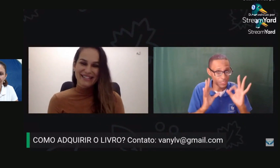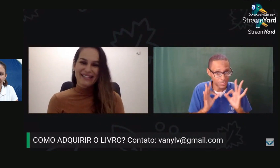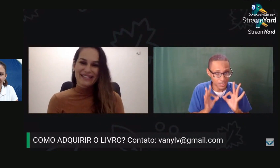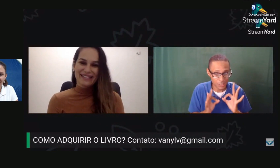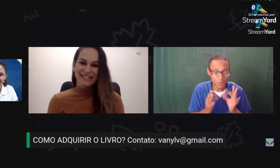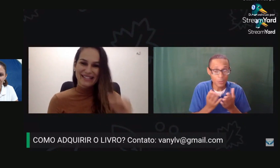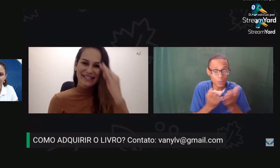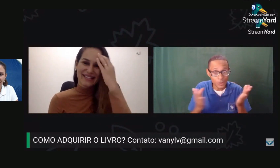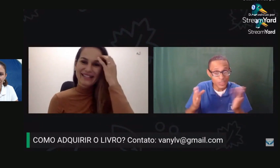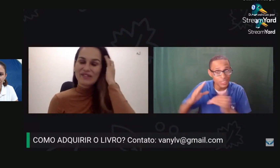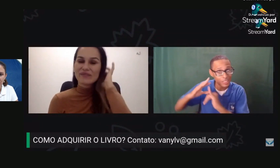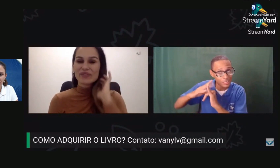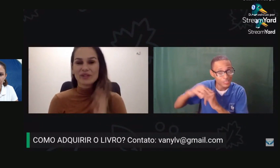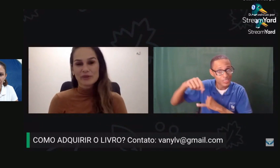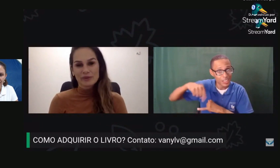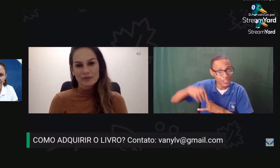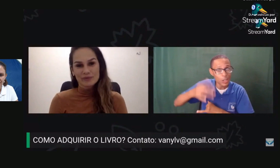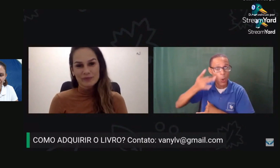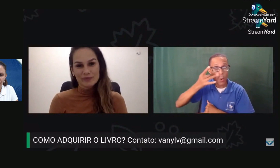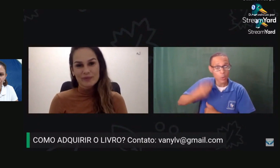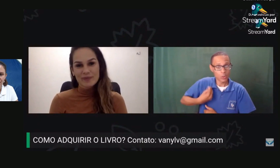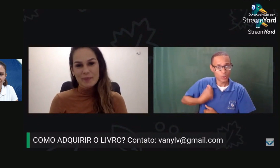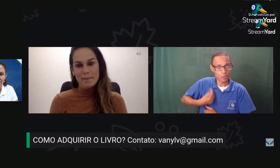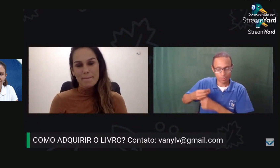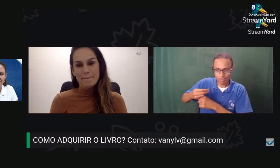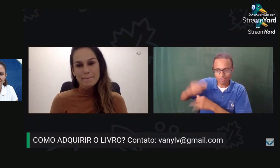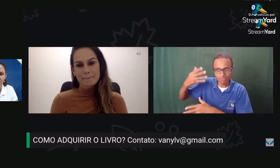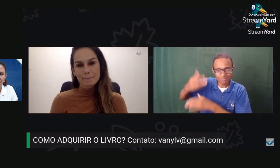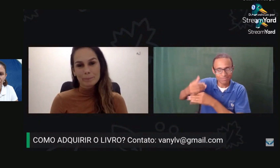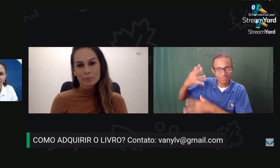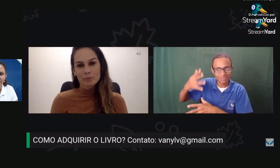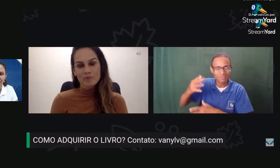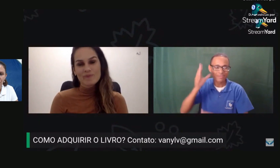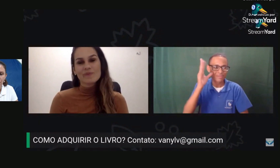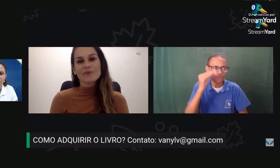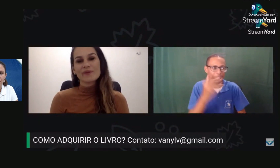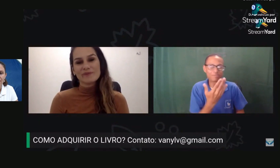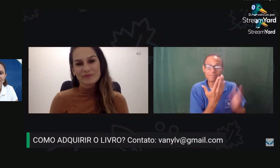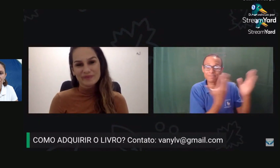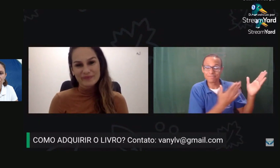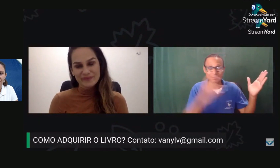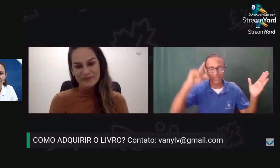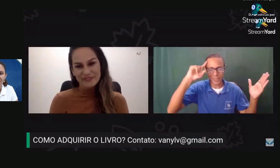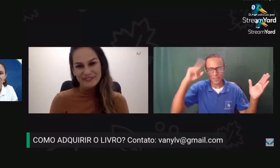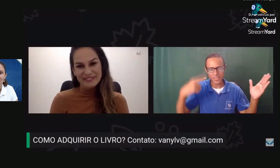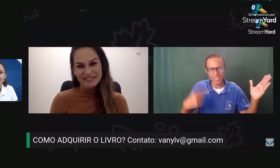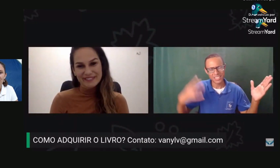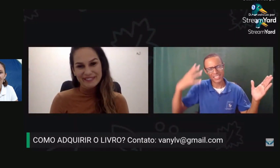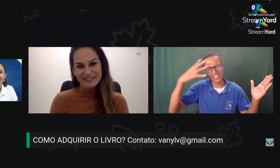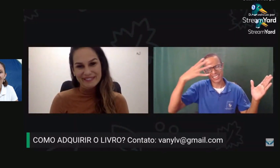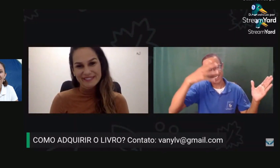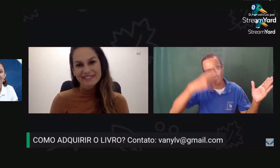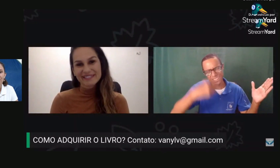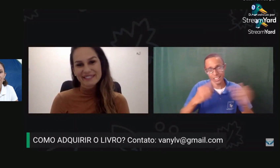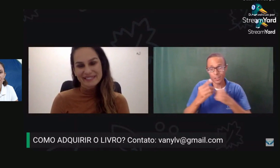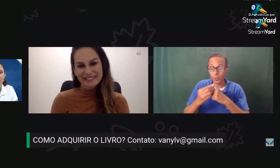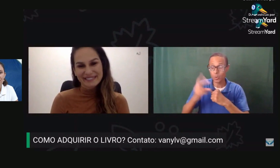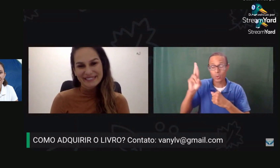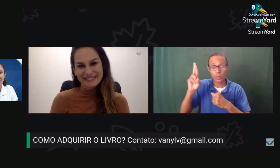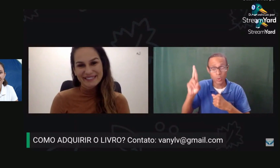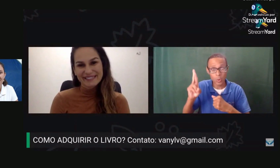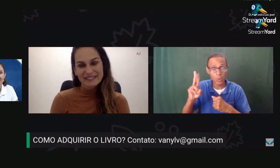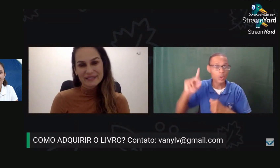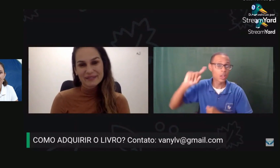Muito obrigada, obrigada mais uma vez pela atenção. Vocês, né, que estão aqui no canal, o pessoal que está no chat, né,